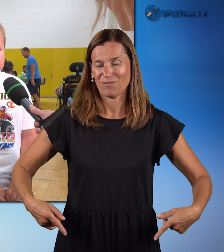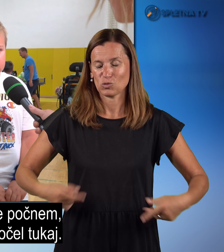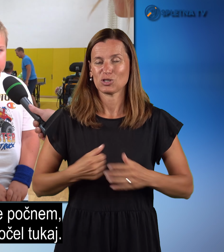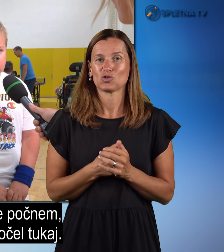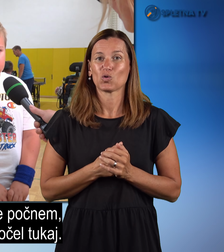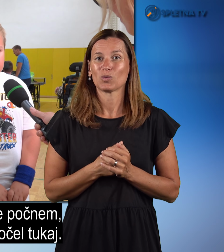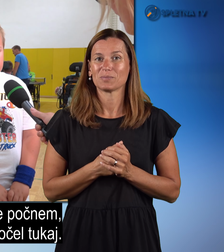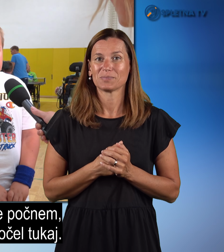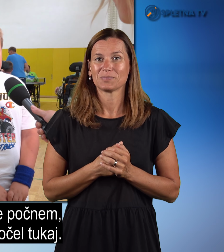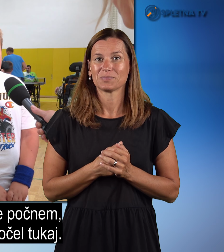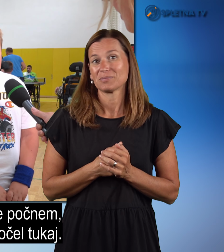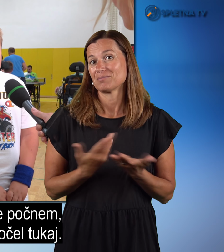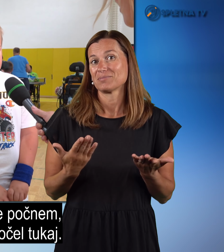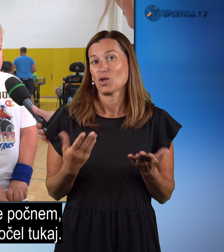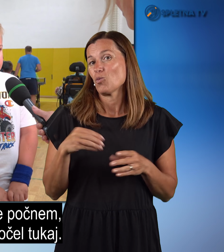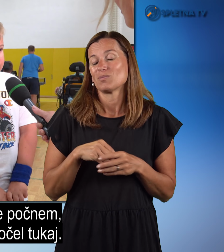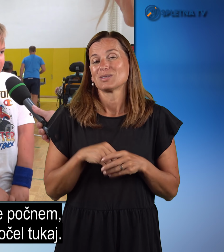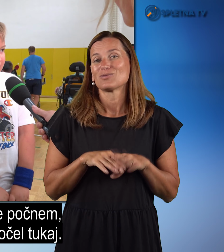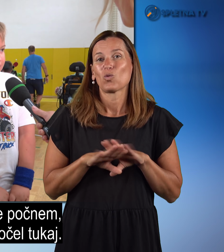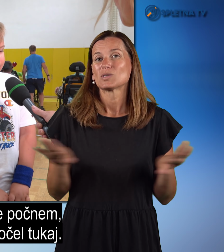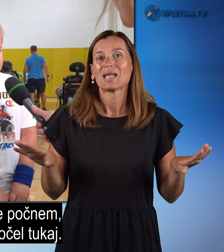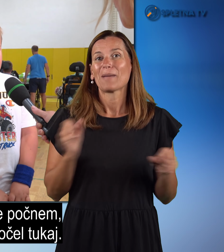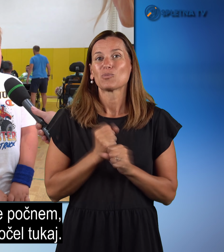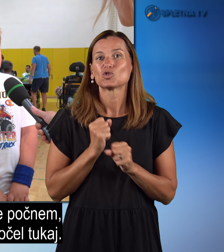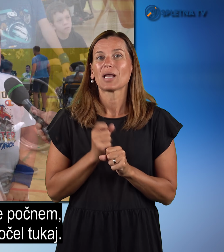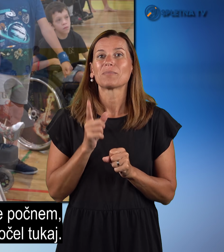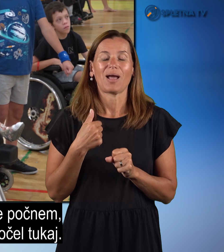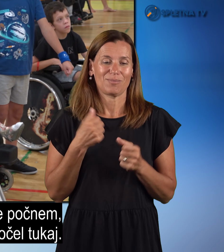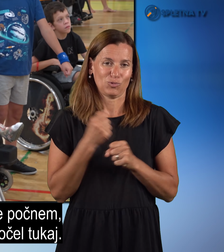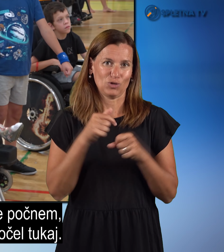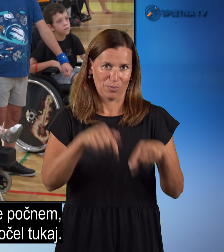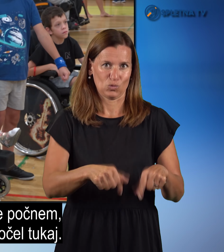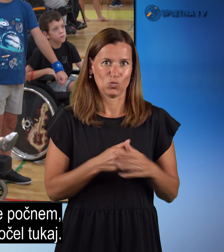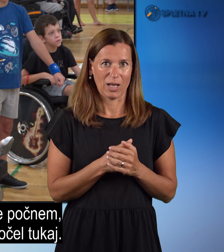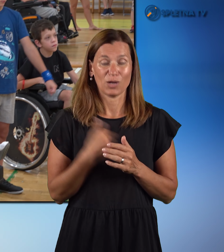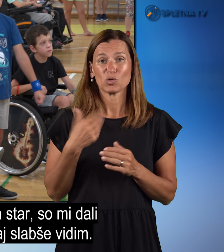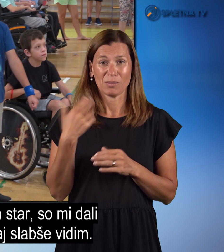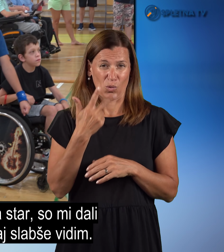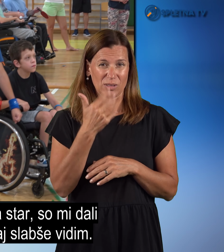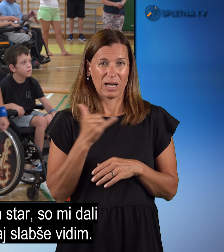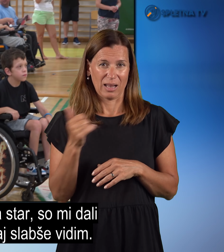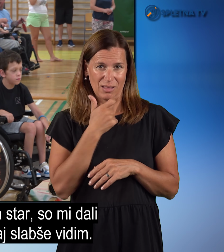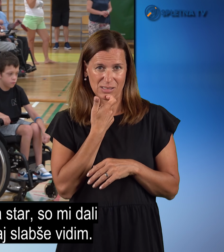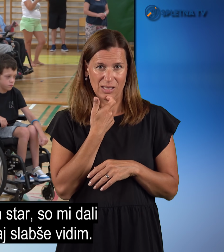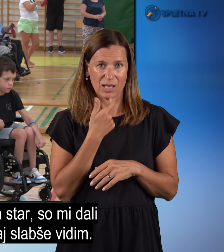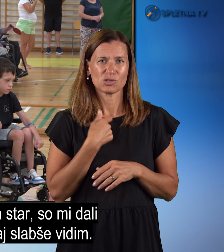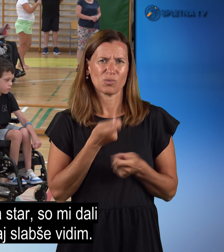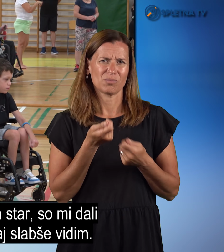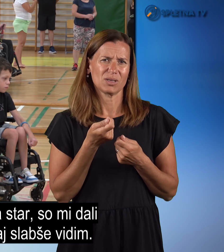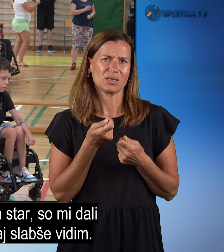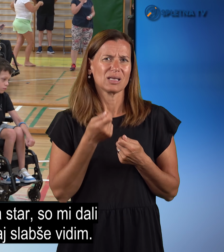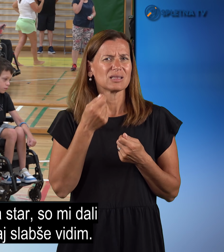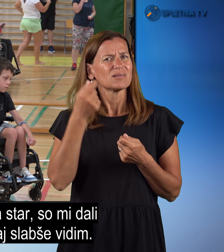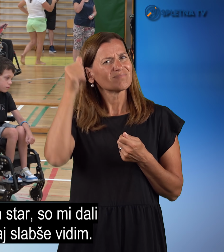vozičku. V bistvu vse počnem, kar bi naj počel tukaj. Ko sem bil 3 leta star, so mi dali